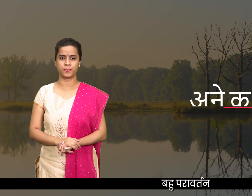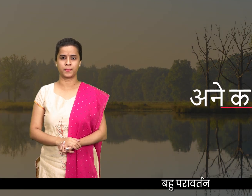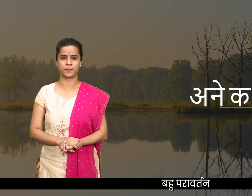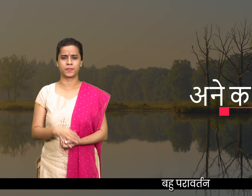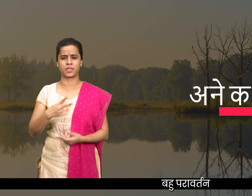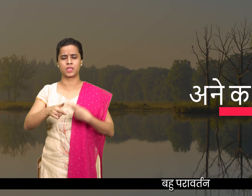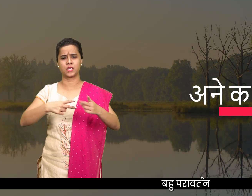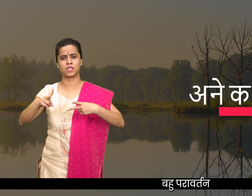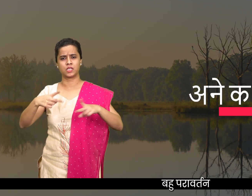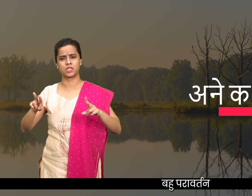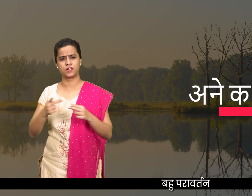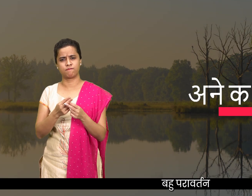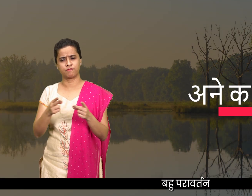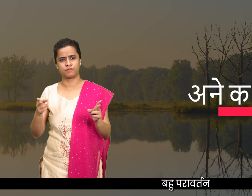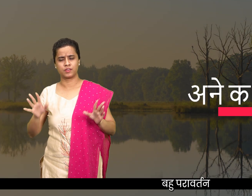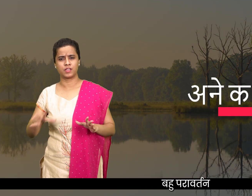बहुपरावर्तन